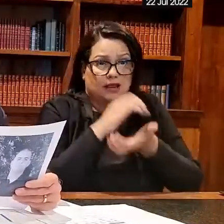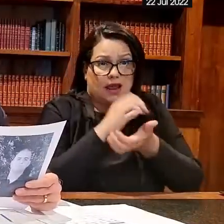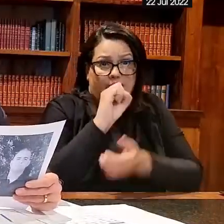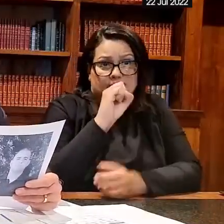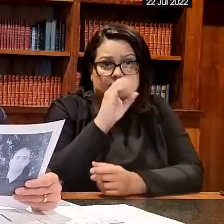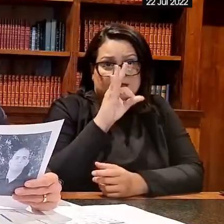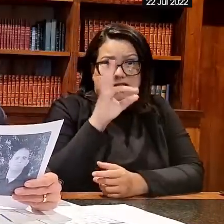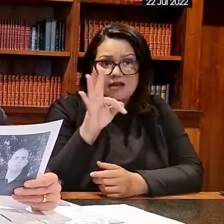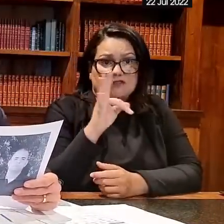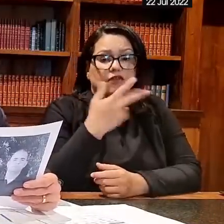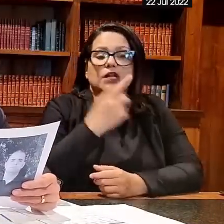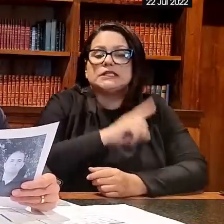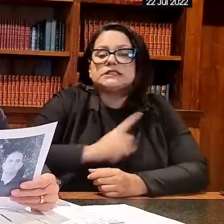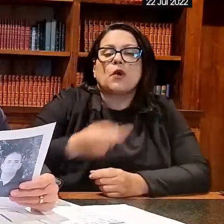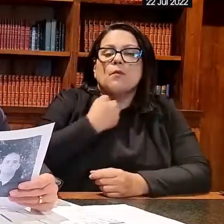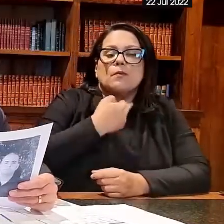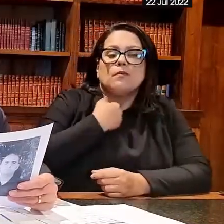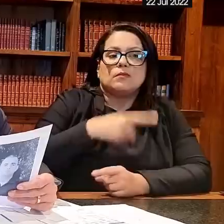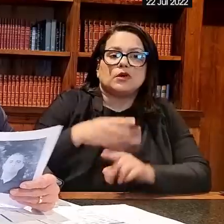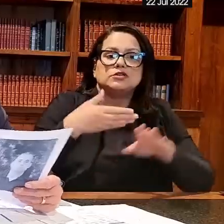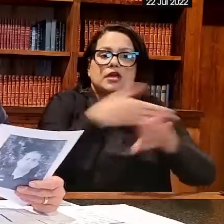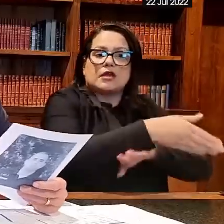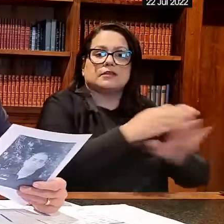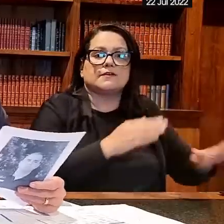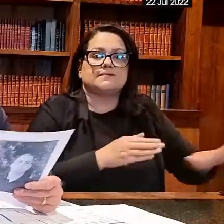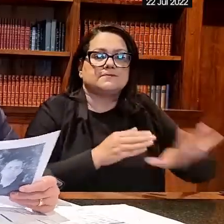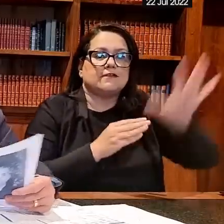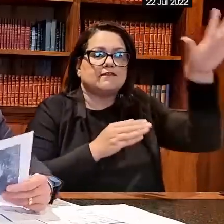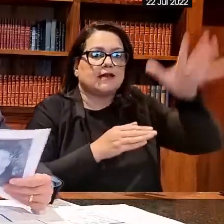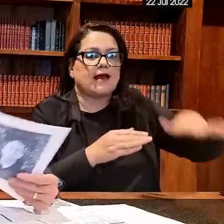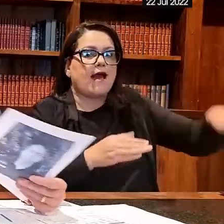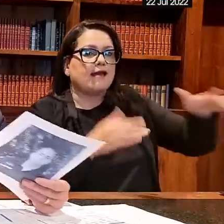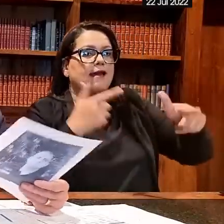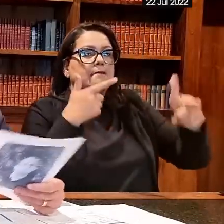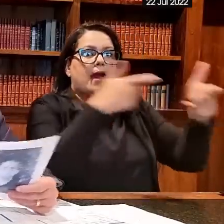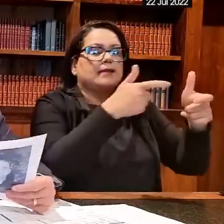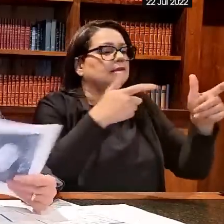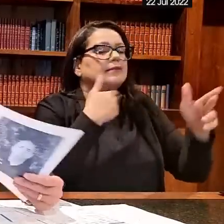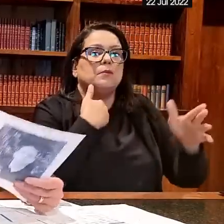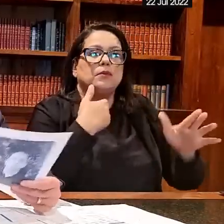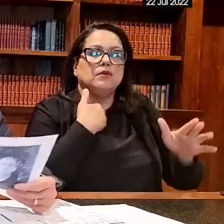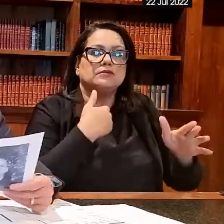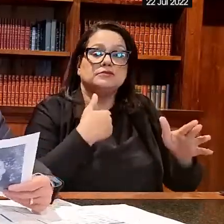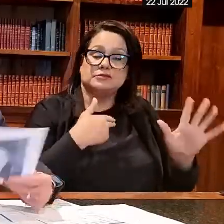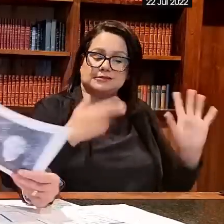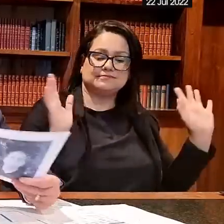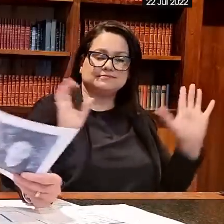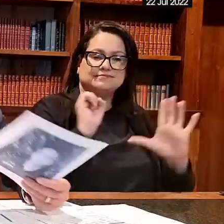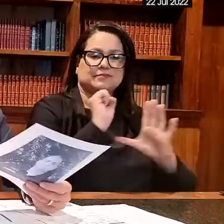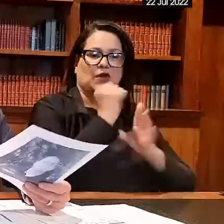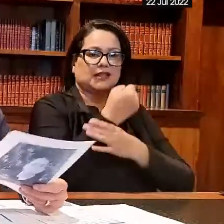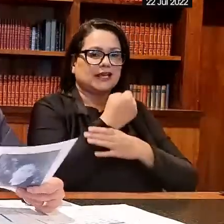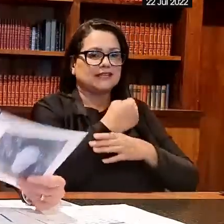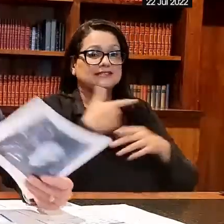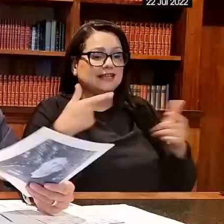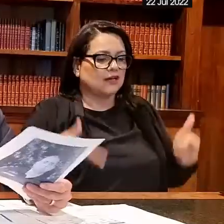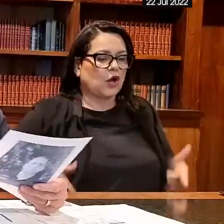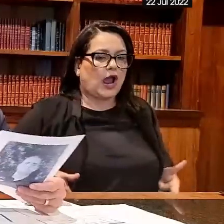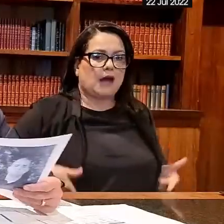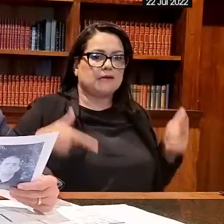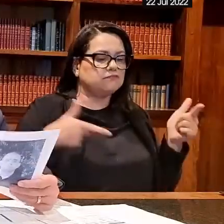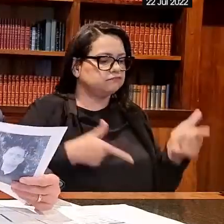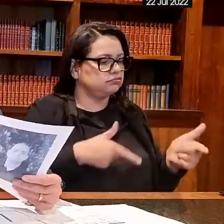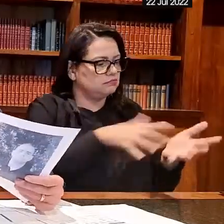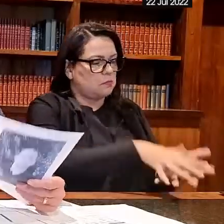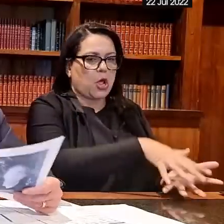tribunal federal e protegido quanto mais protegidos menores armados eles